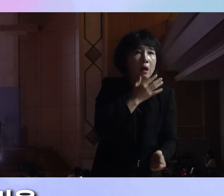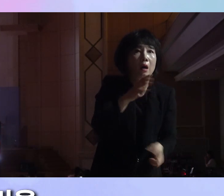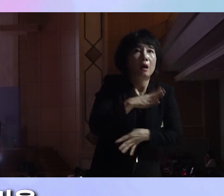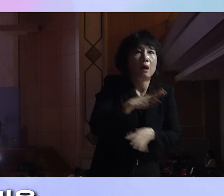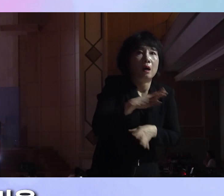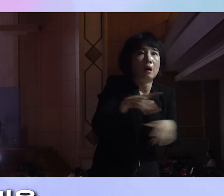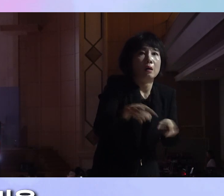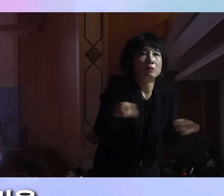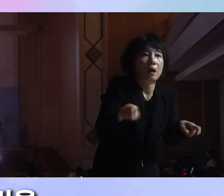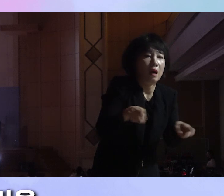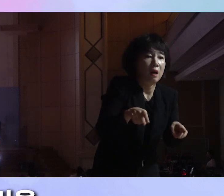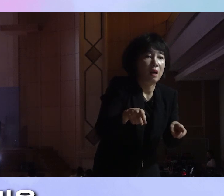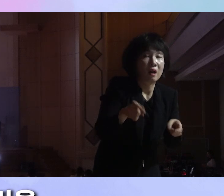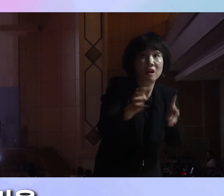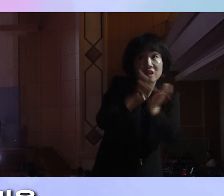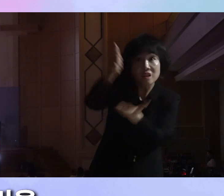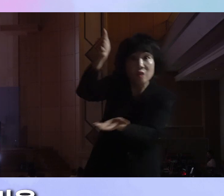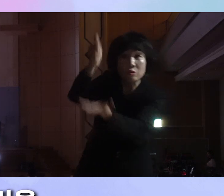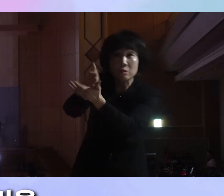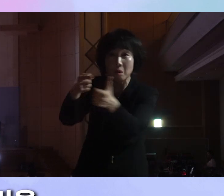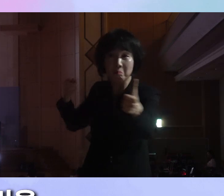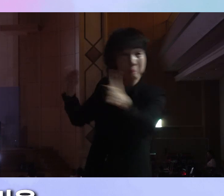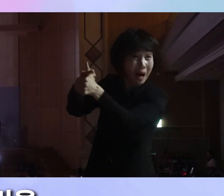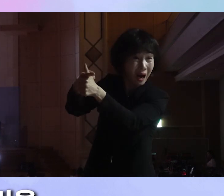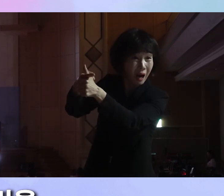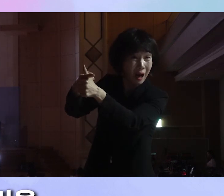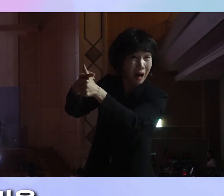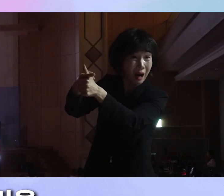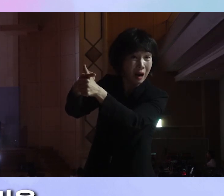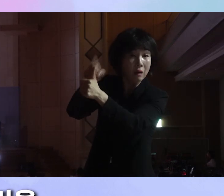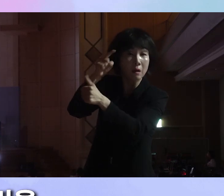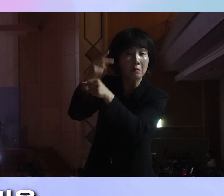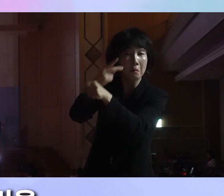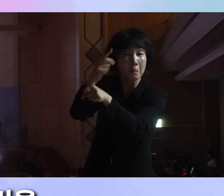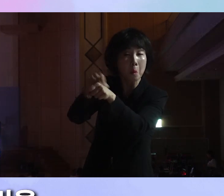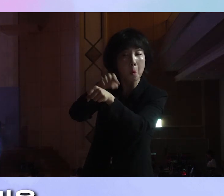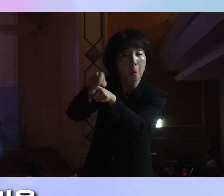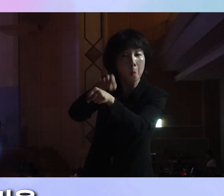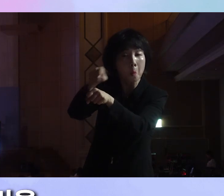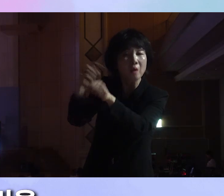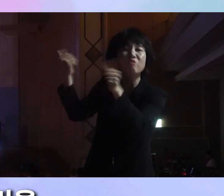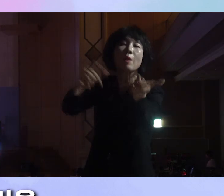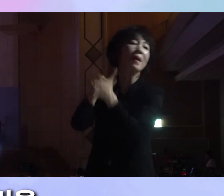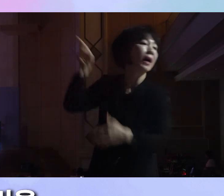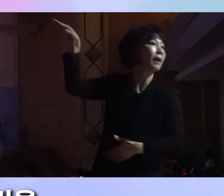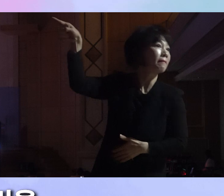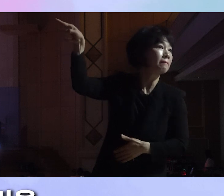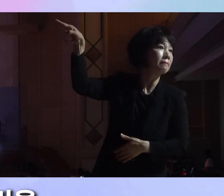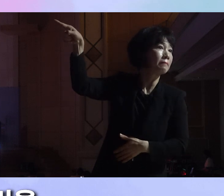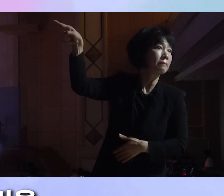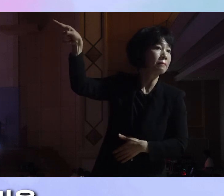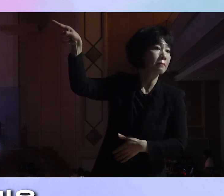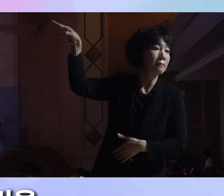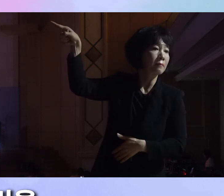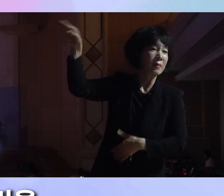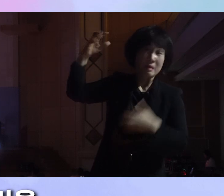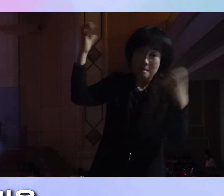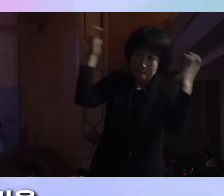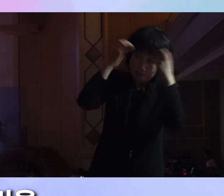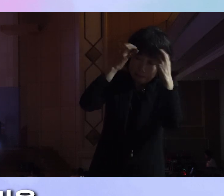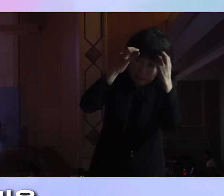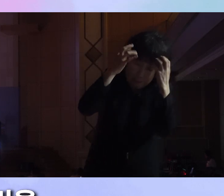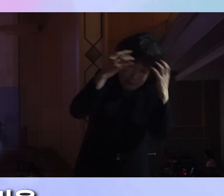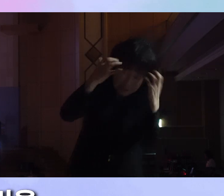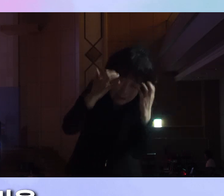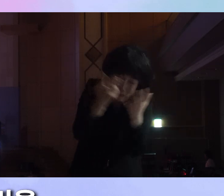예수는 몇 시간 만에 죽었지만 끝까지 의식이 있었다면 창이 심장과 폐를 뚫는 통증을 겪었을 거야. 내릴 때는